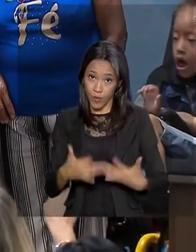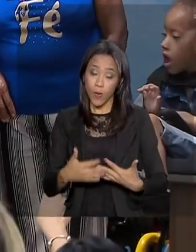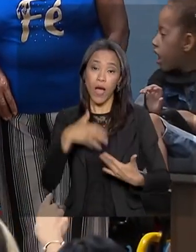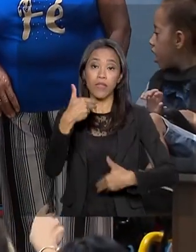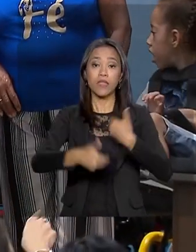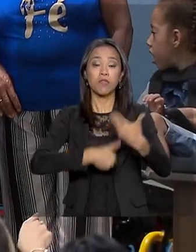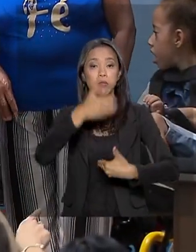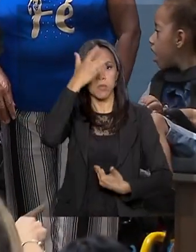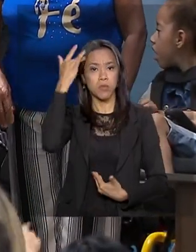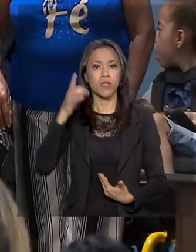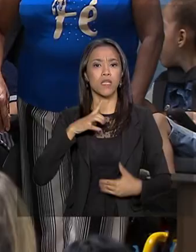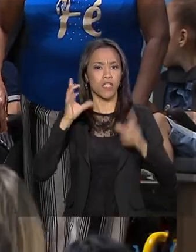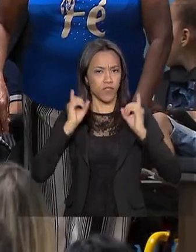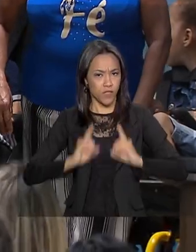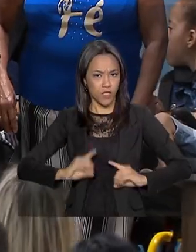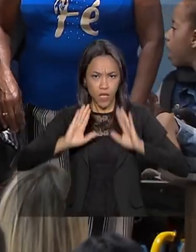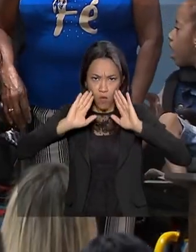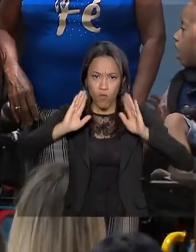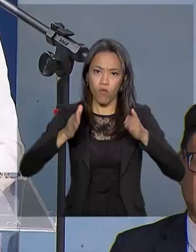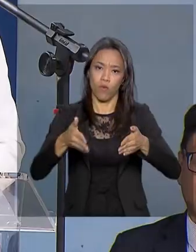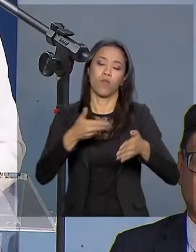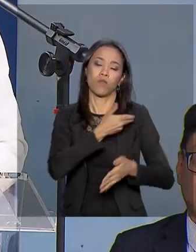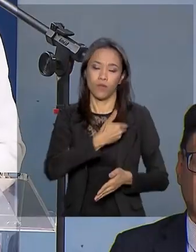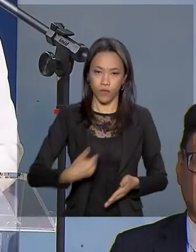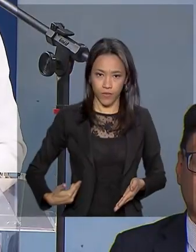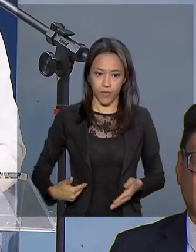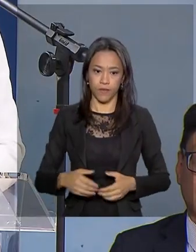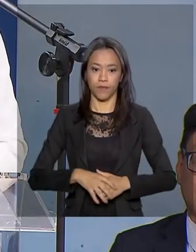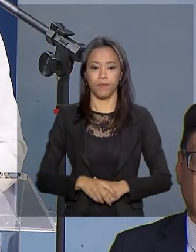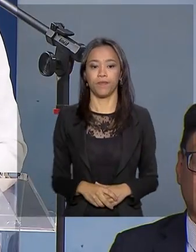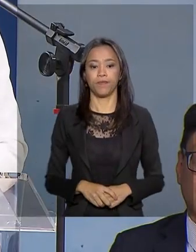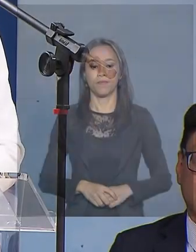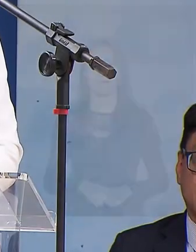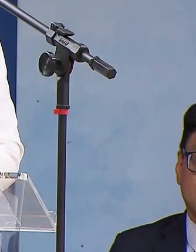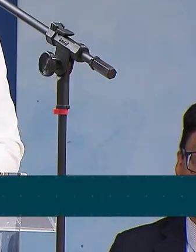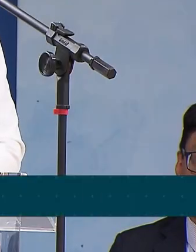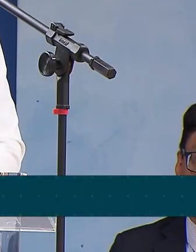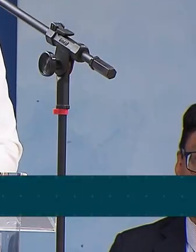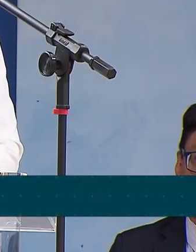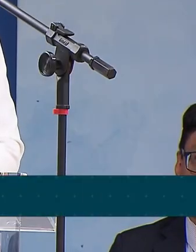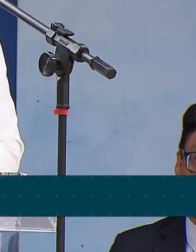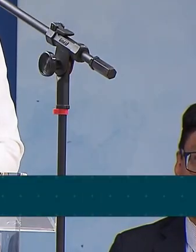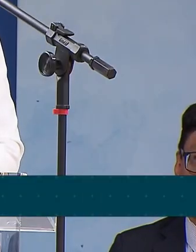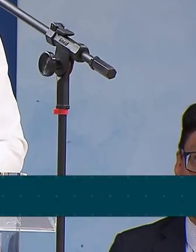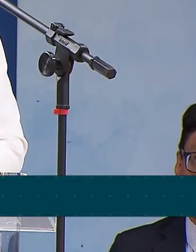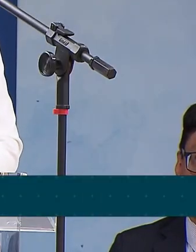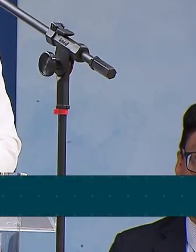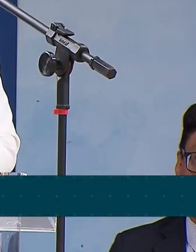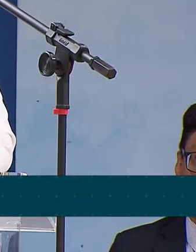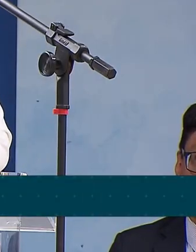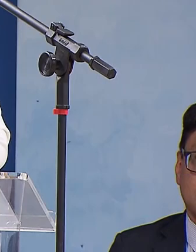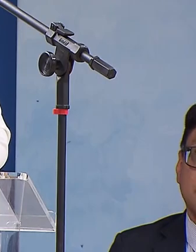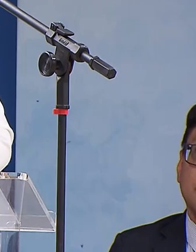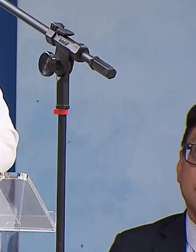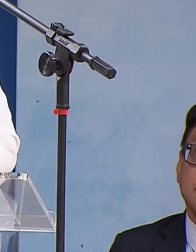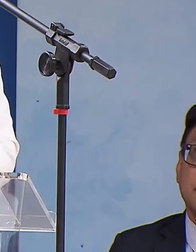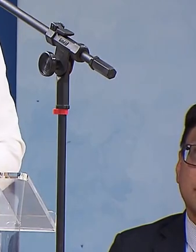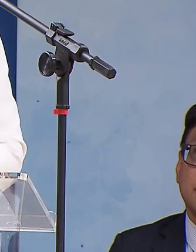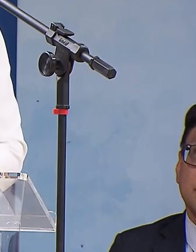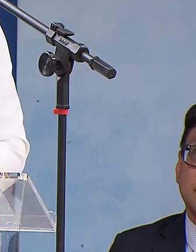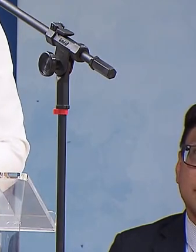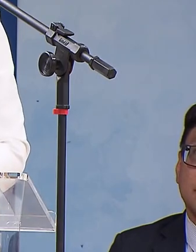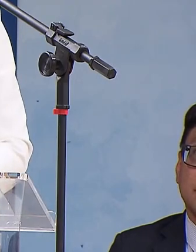com deficiência é prioridade no governo. É um grande privilégio poder testemunhar mais um passo do governo,